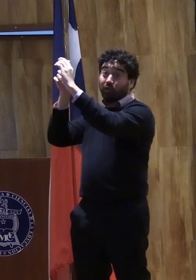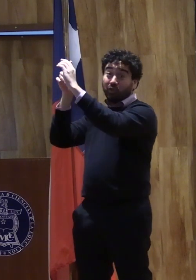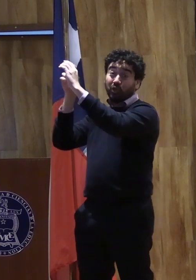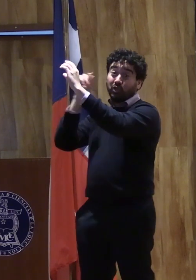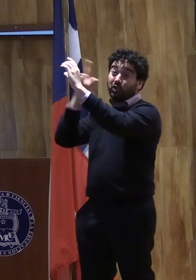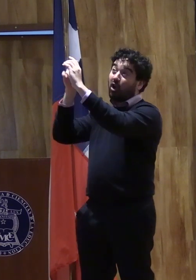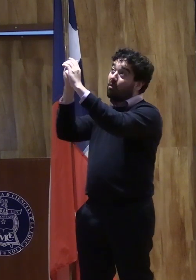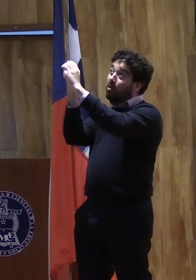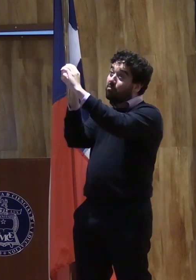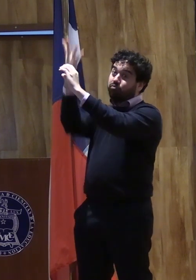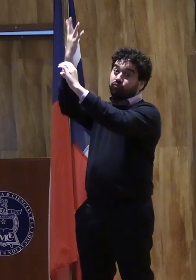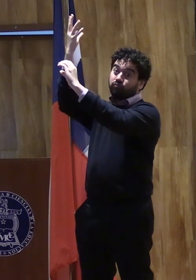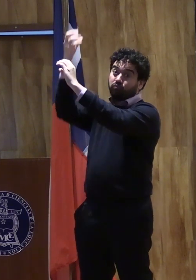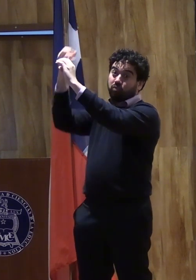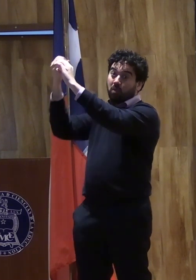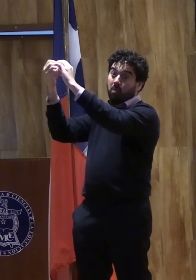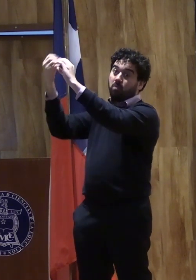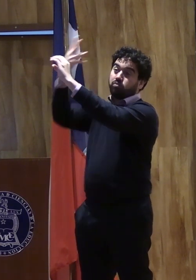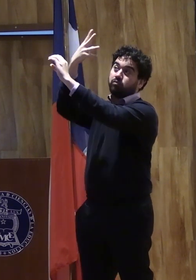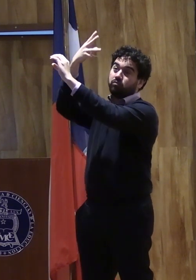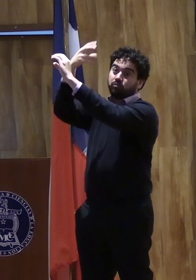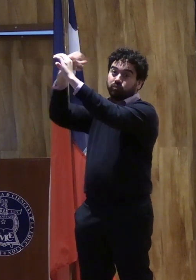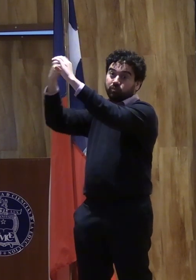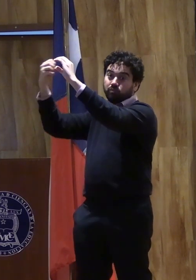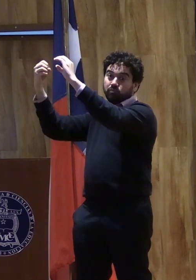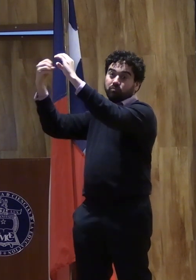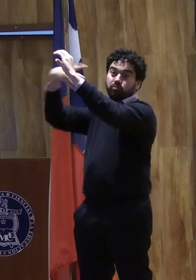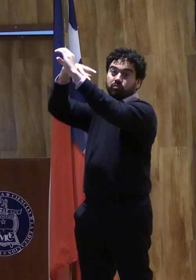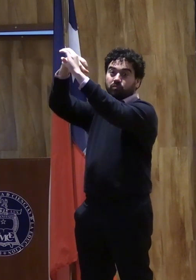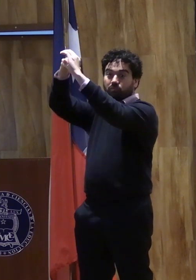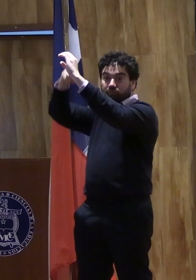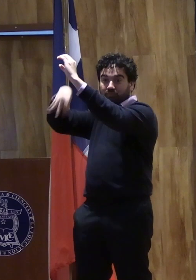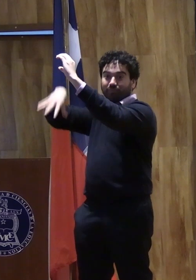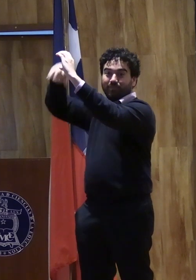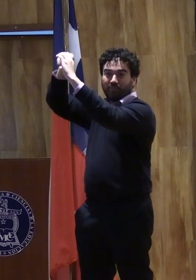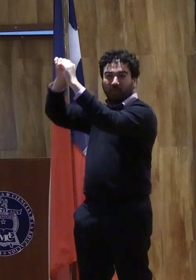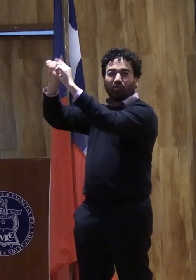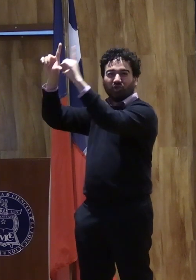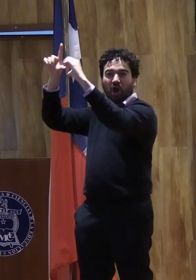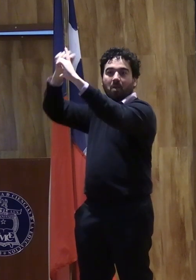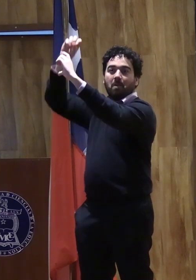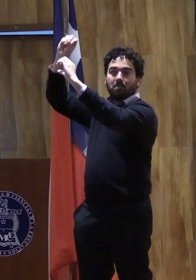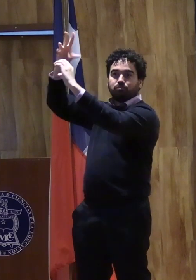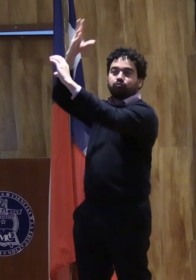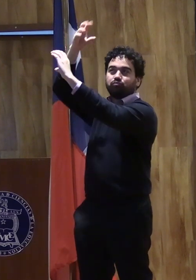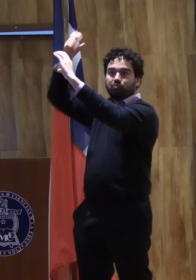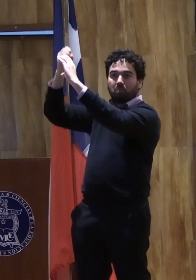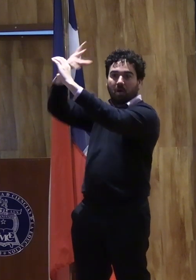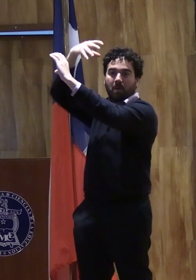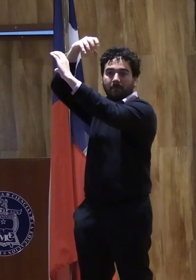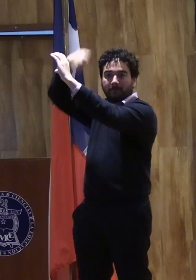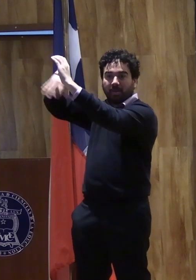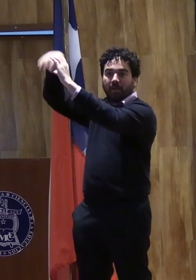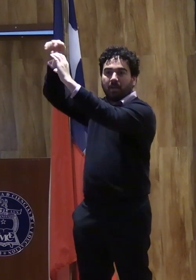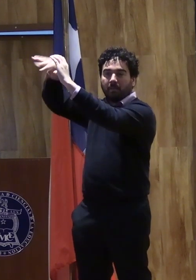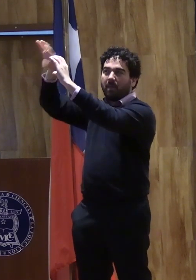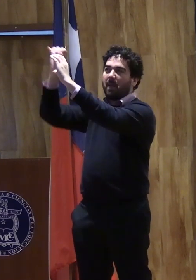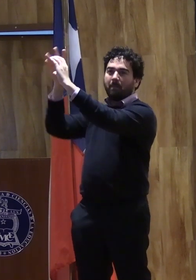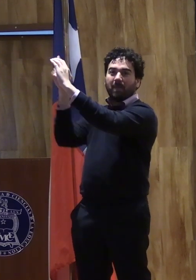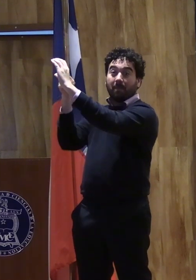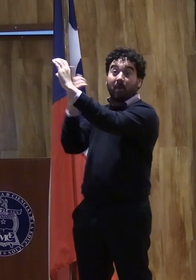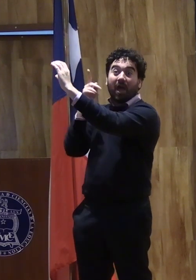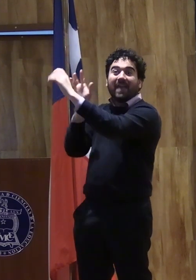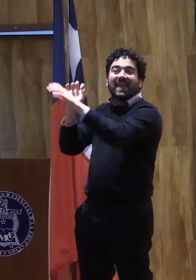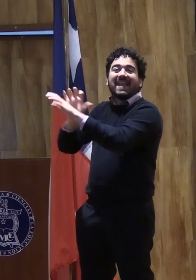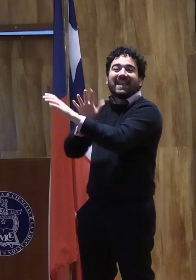es energía que viene caminando de adentro, porque el Sol es transparente